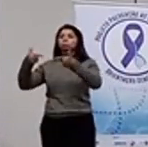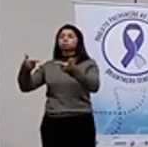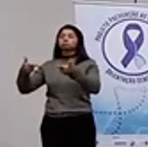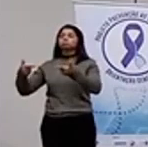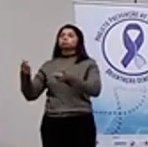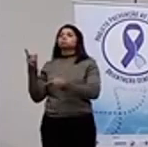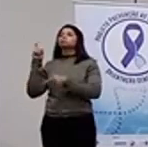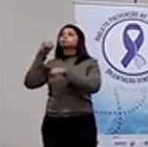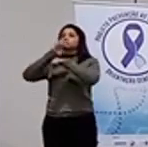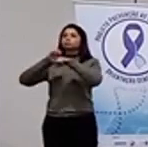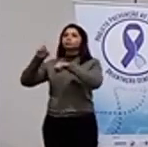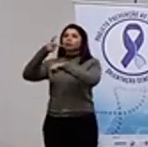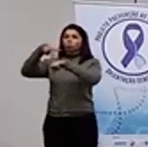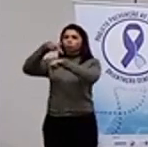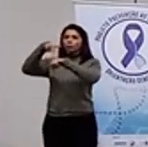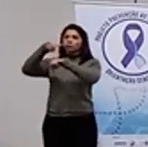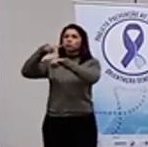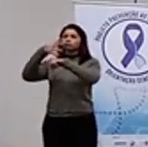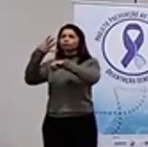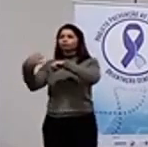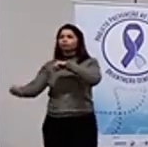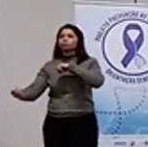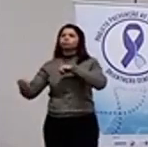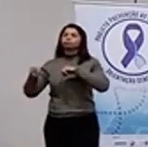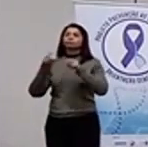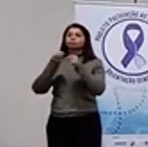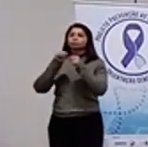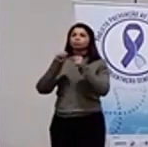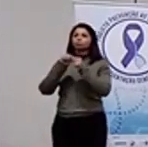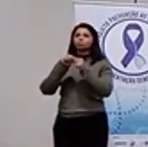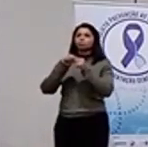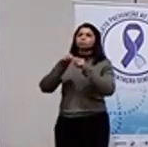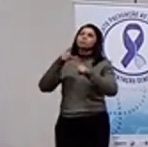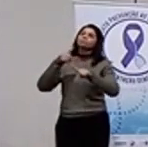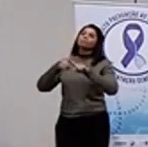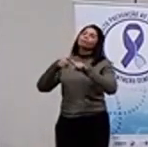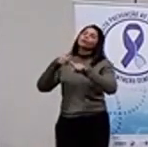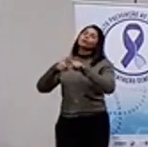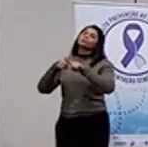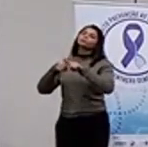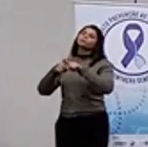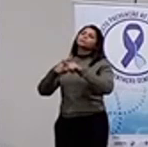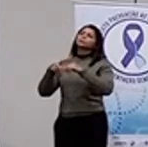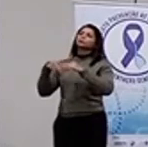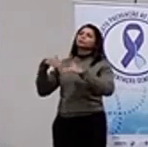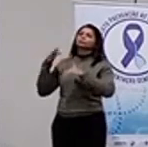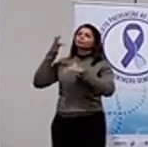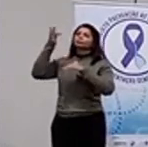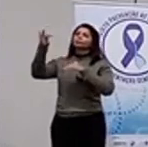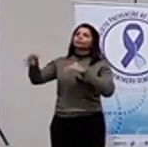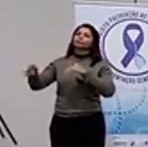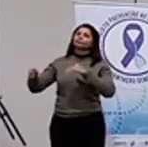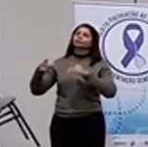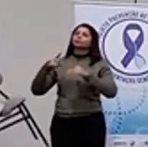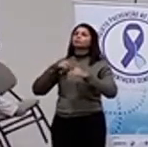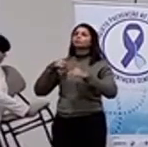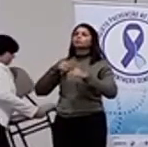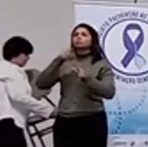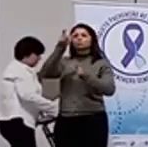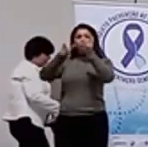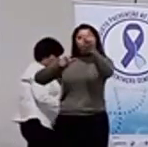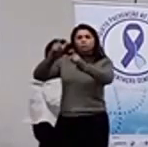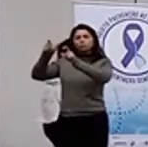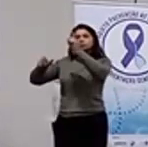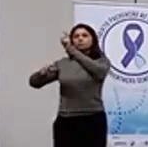país, por aquele sistema de saúde. Por quê? Porque o impacto, no fundo, não vai ser tão alto, porque não são tantos pacientes assim. É isso que as